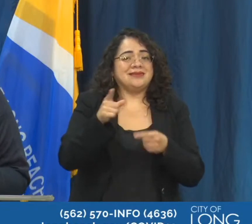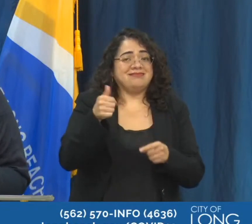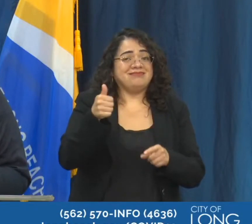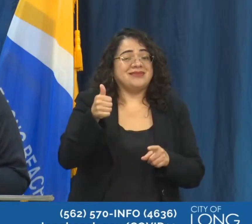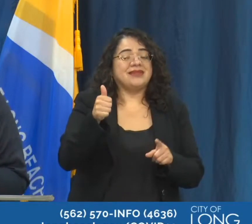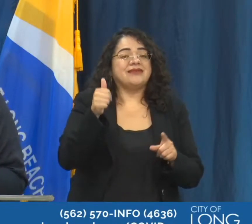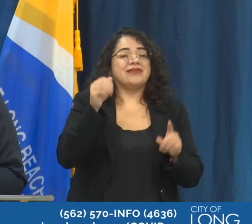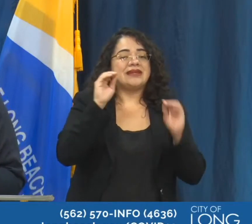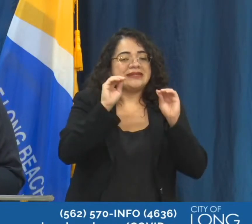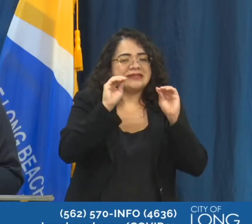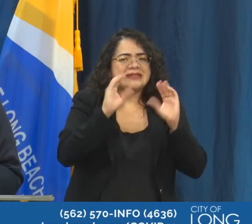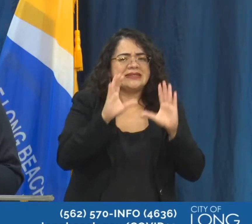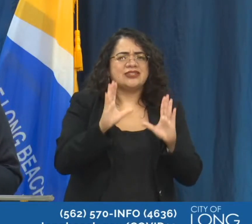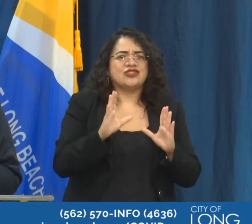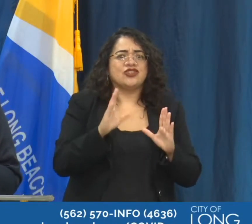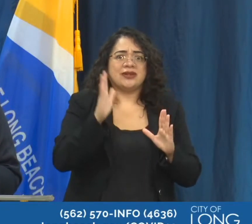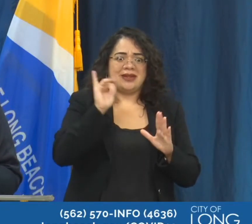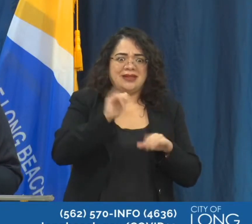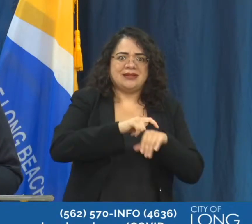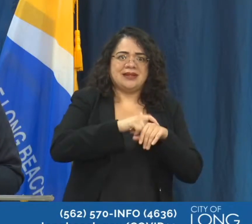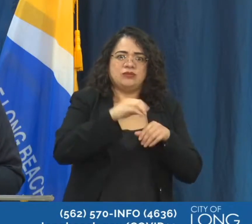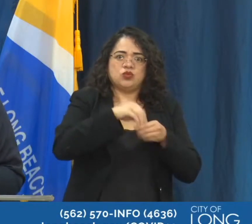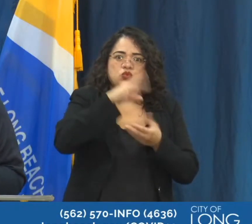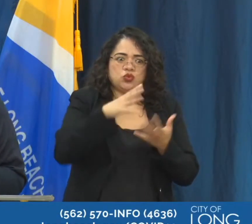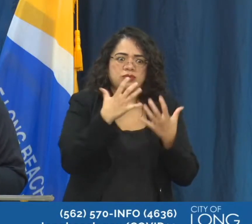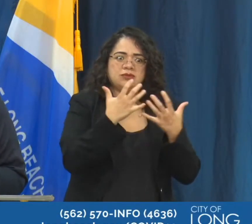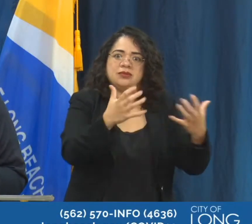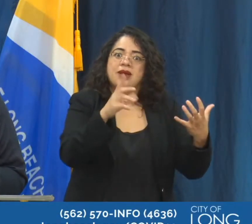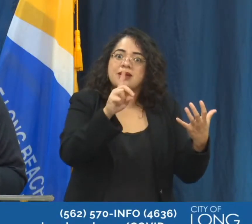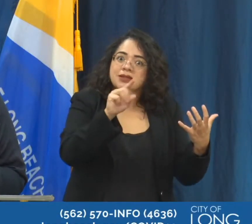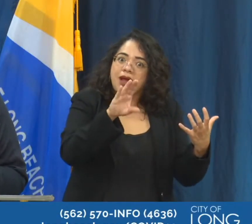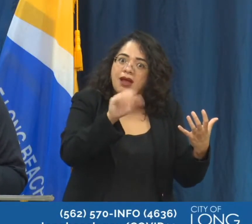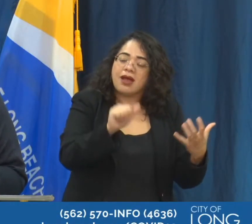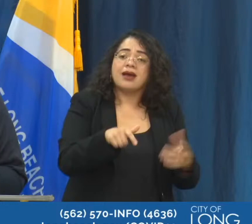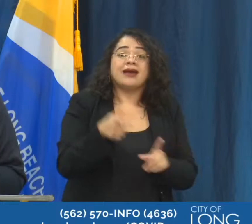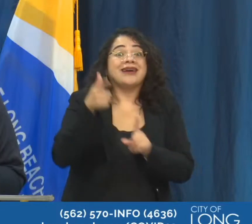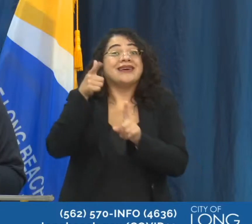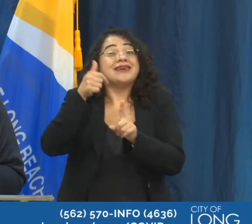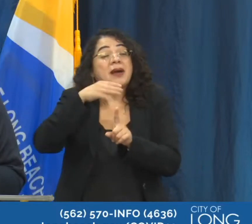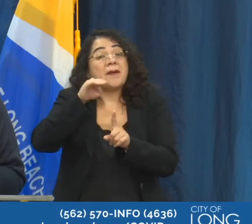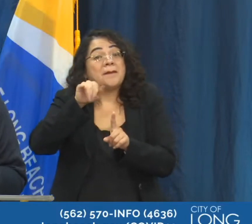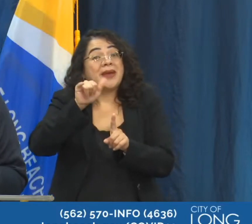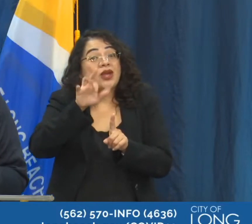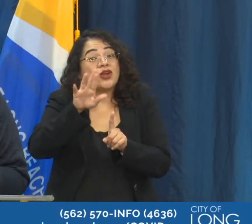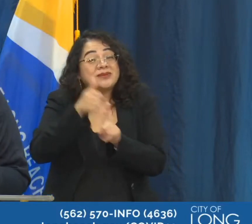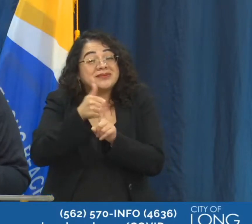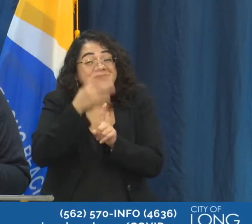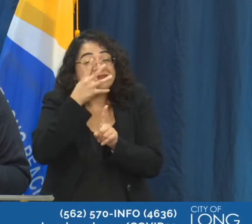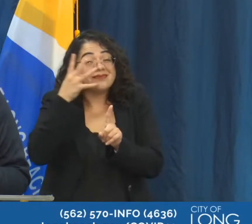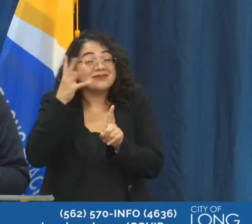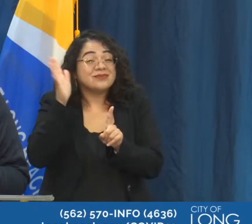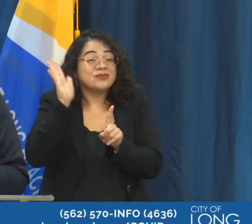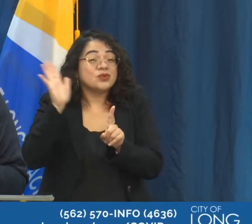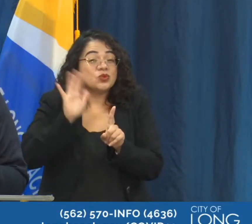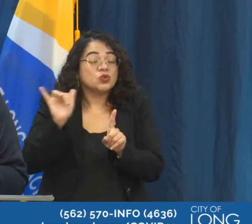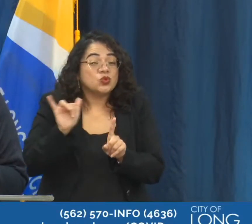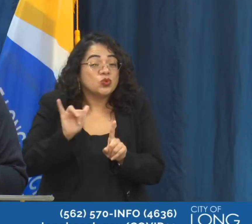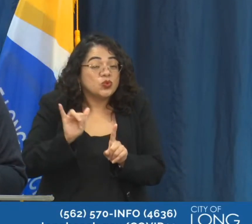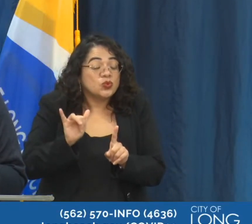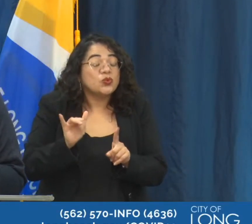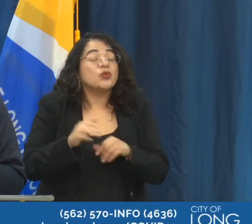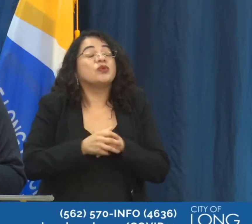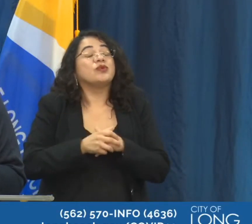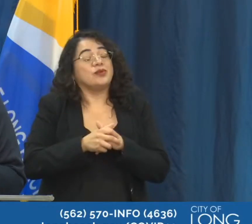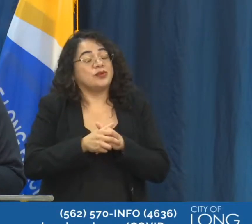inmigrante también este muchos estudiantes que el pudo tener en su salones de clase son niños que